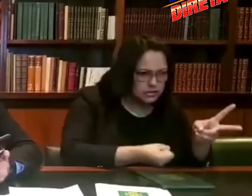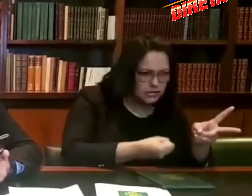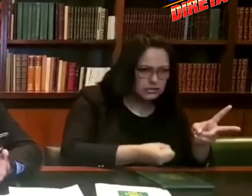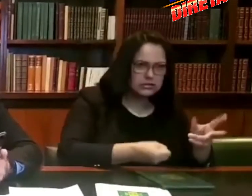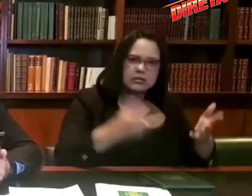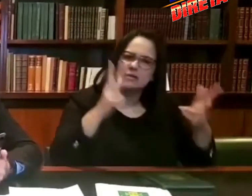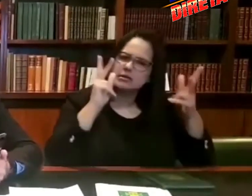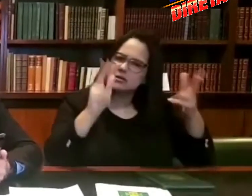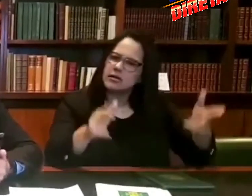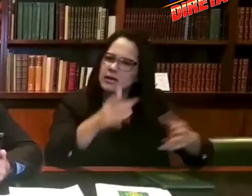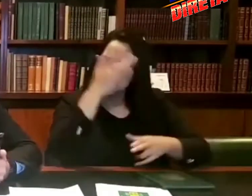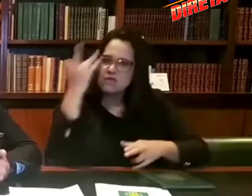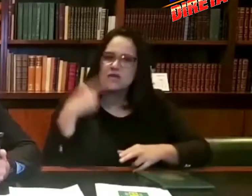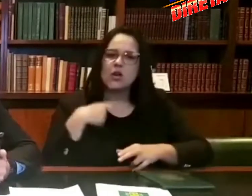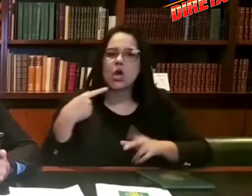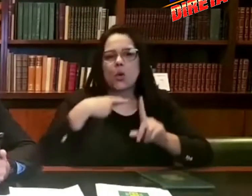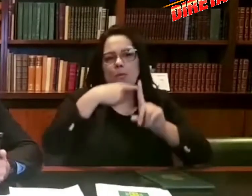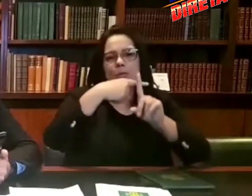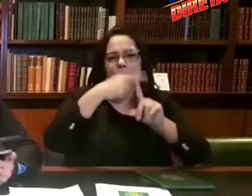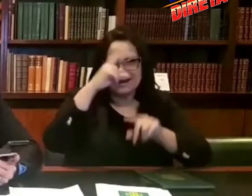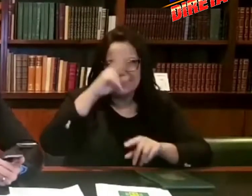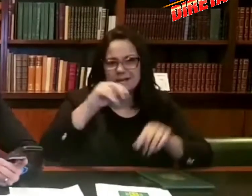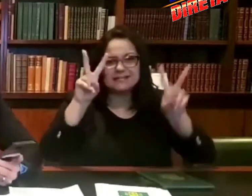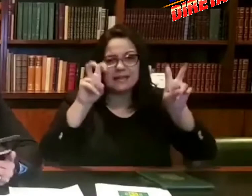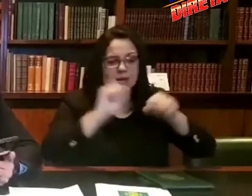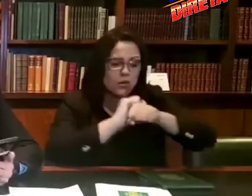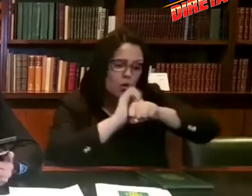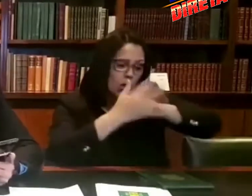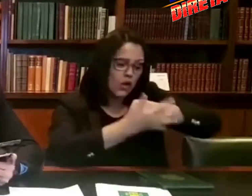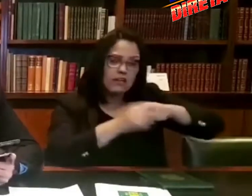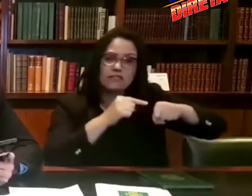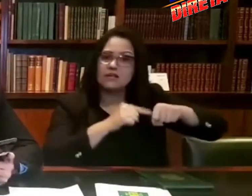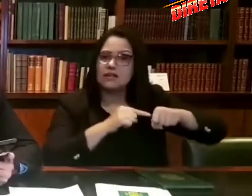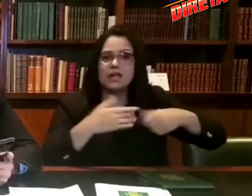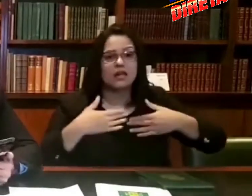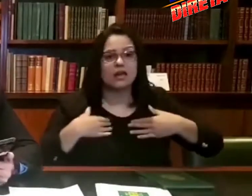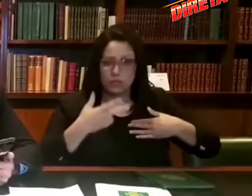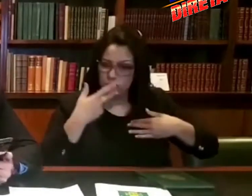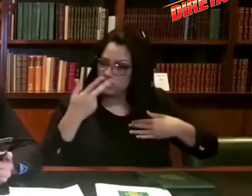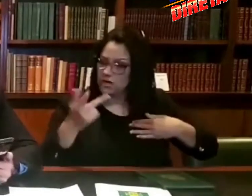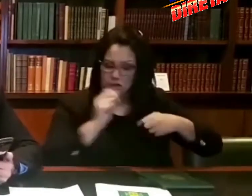positivo ou negativo para o coronavírus, né? Bom, eu falei a palavra uma só.